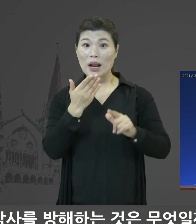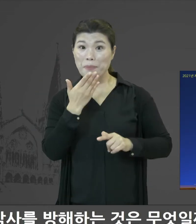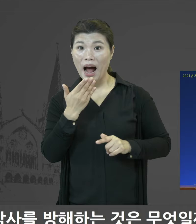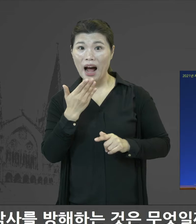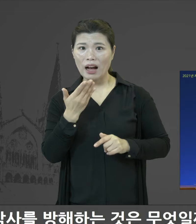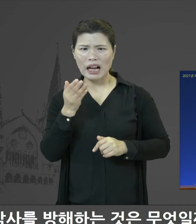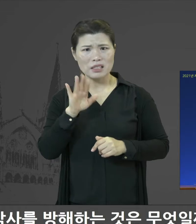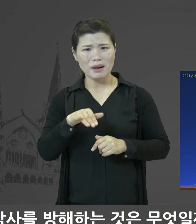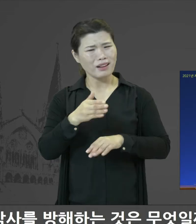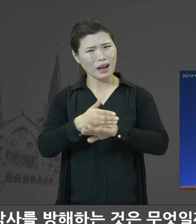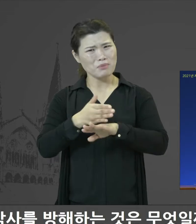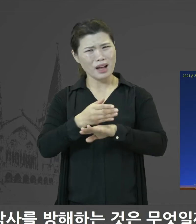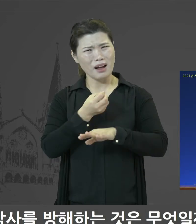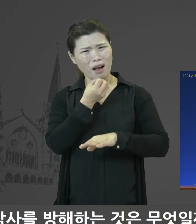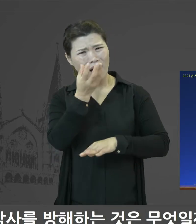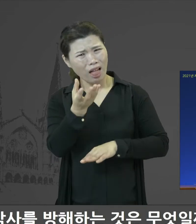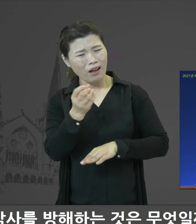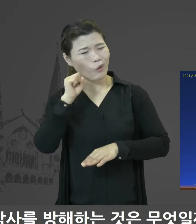감사 잘 안 되지 않습니까?